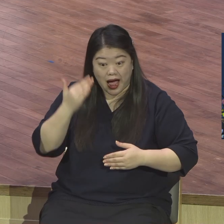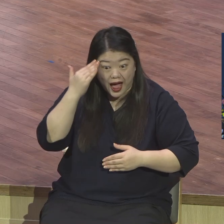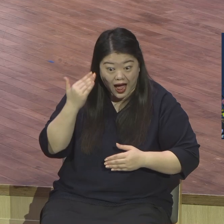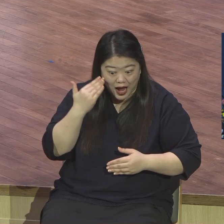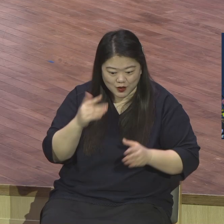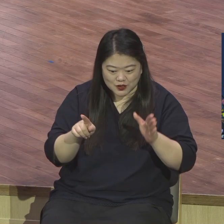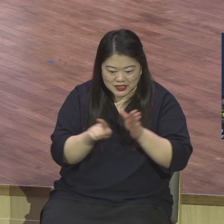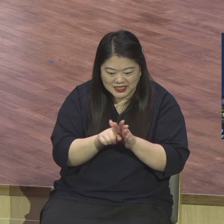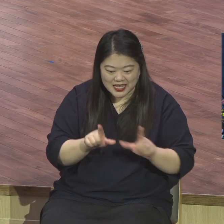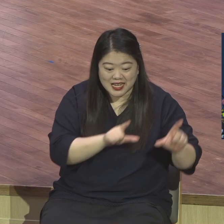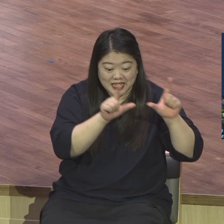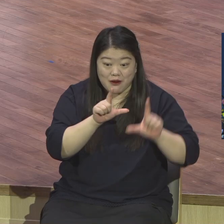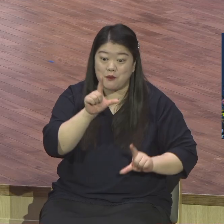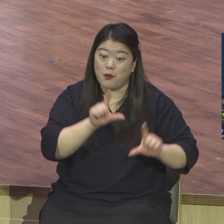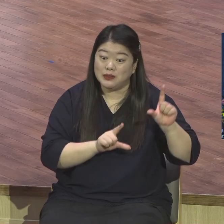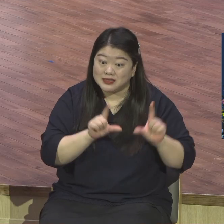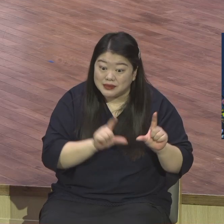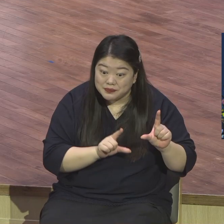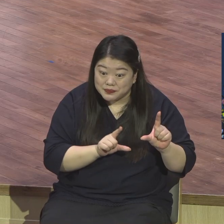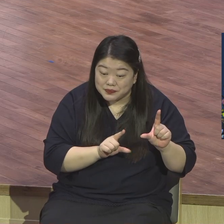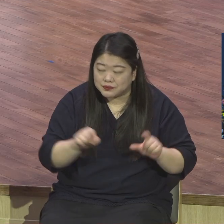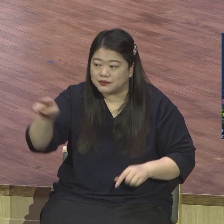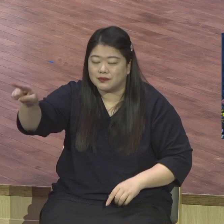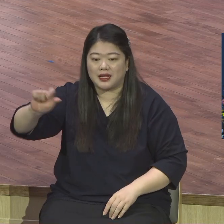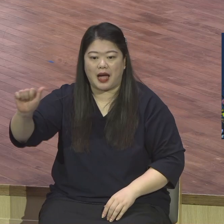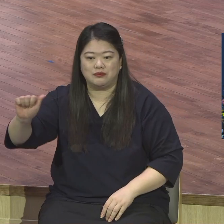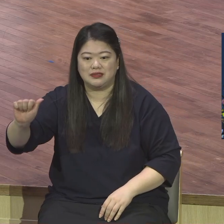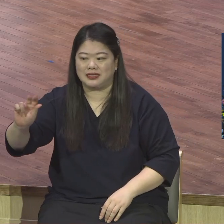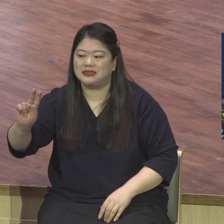신앙생활은 너무너무 화려해서